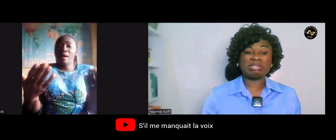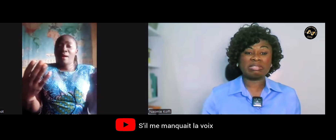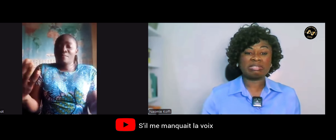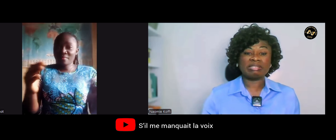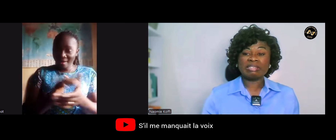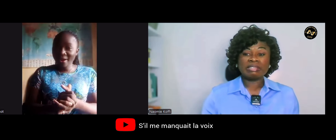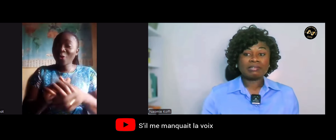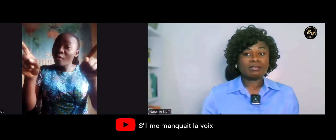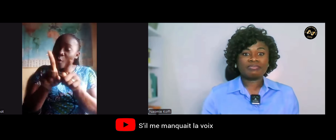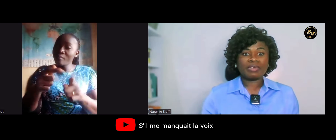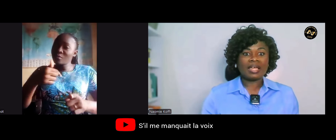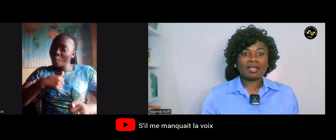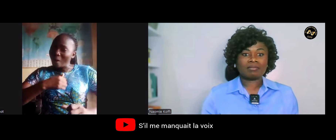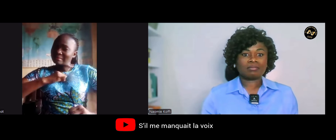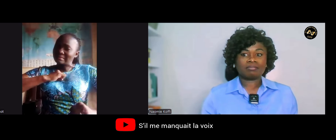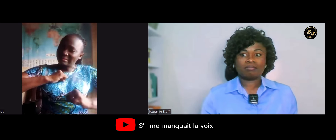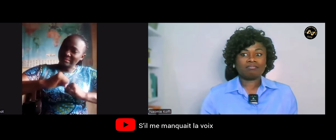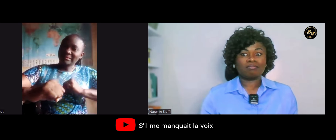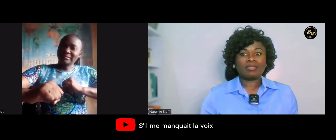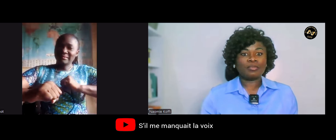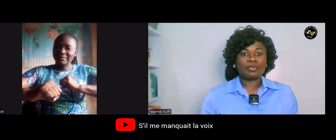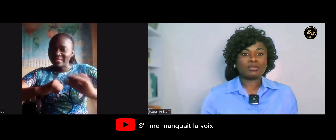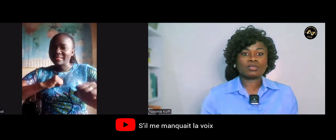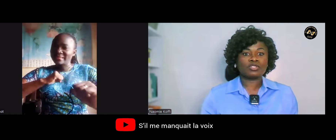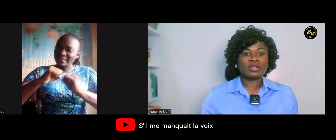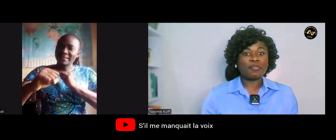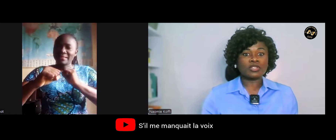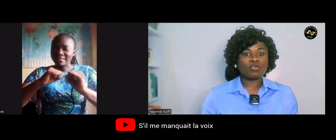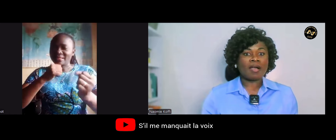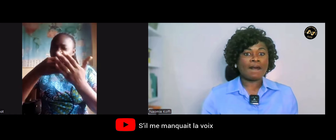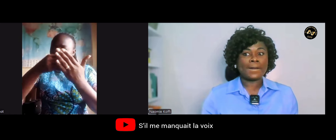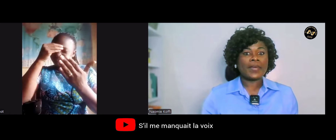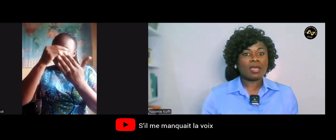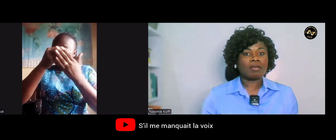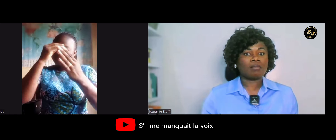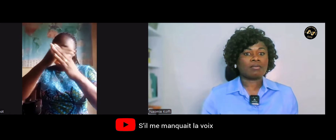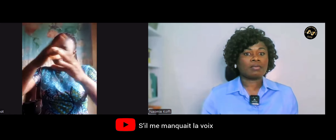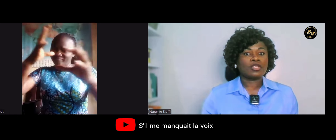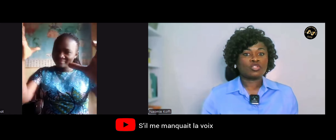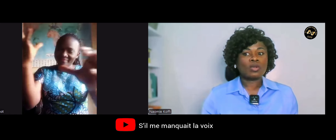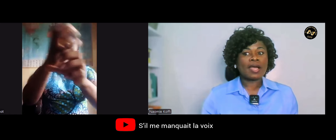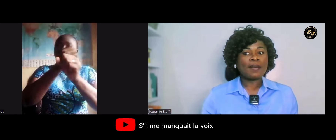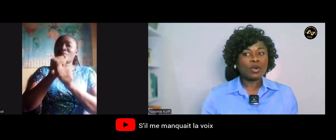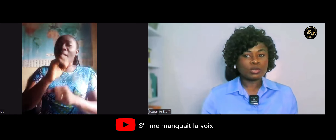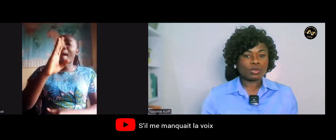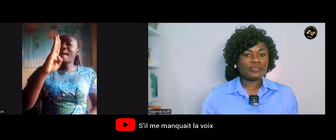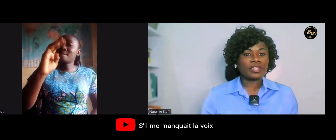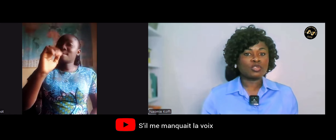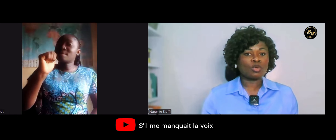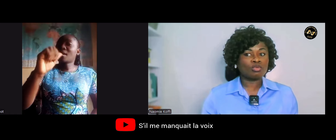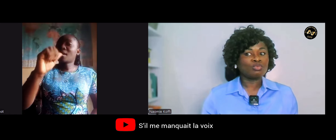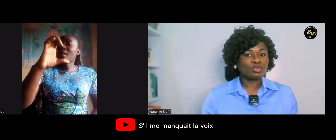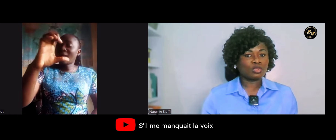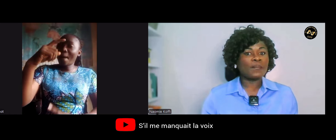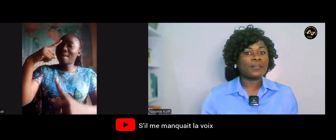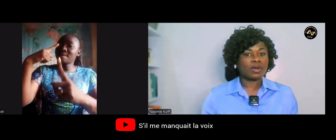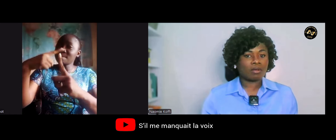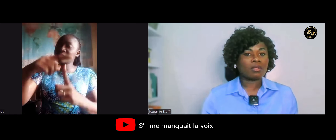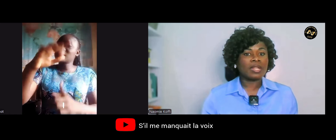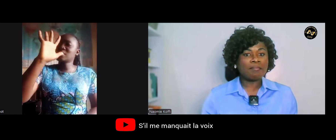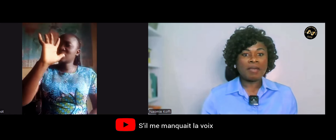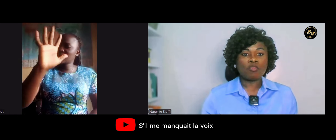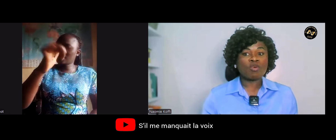personnes, voilà, qui sont n'importe quoi. Mais cela montre en fait que nous